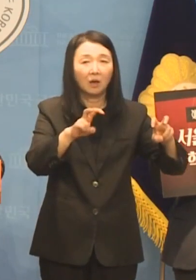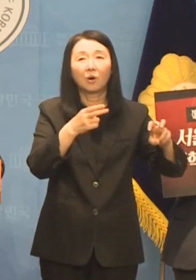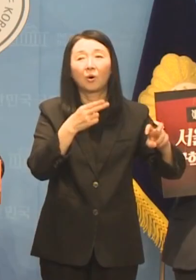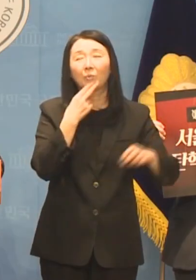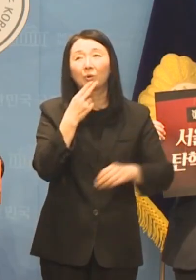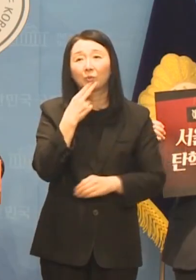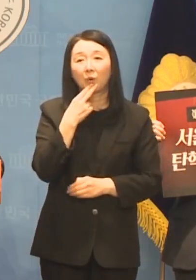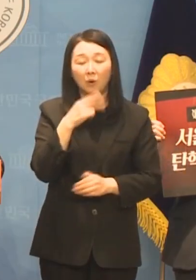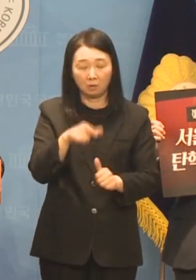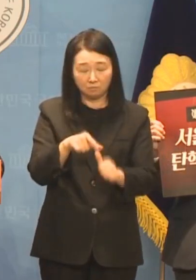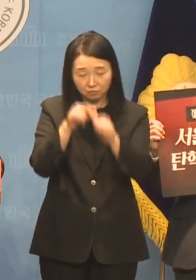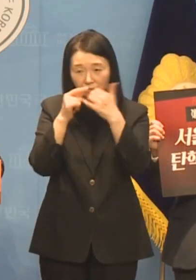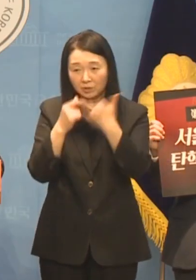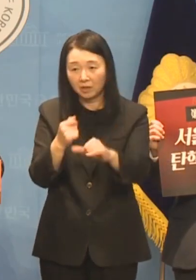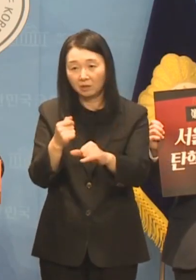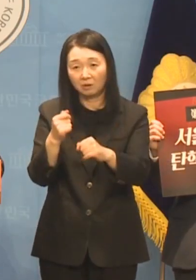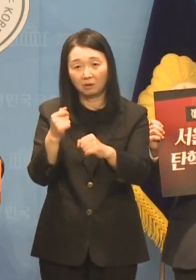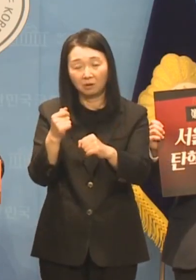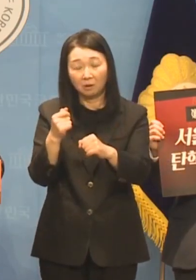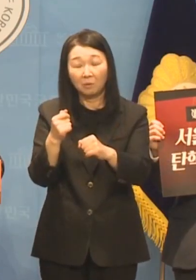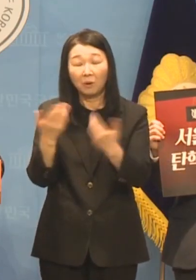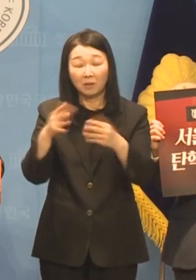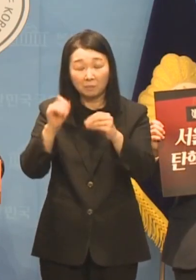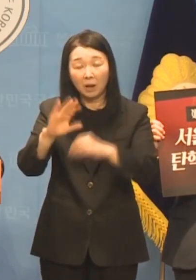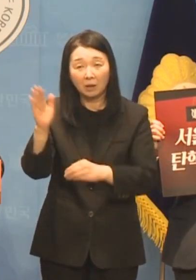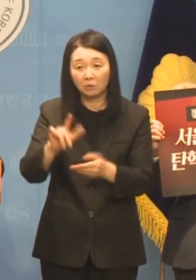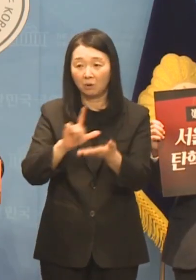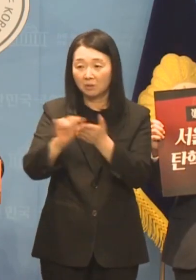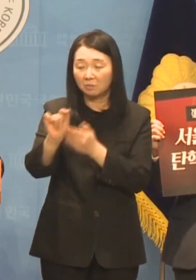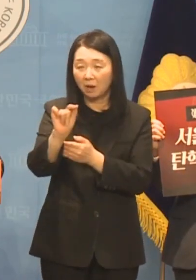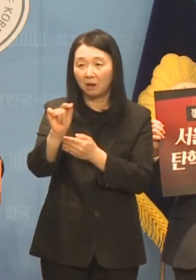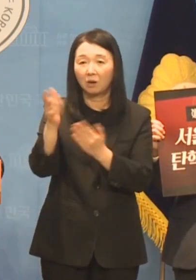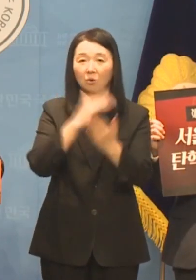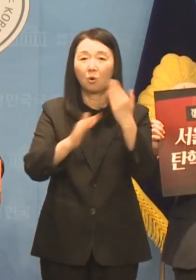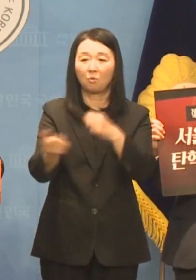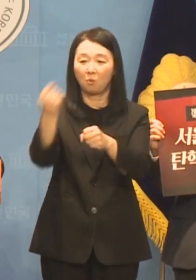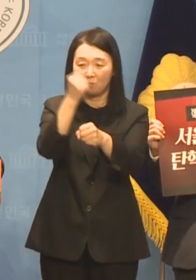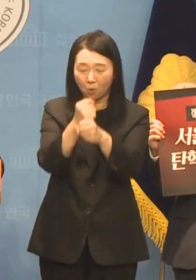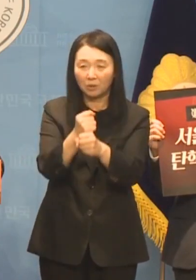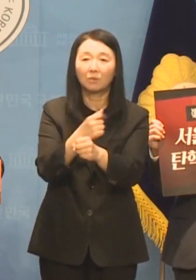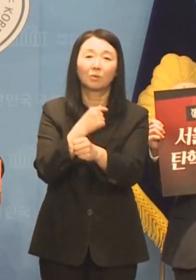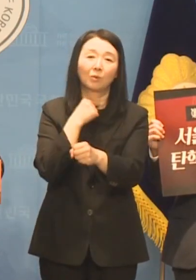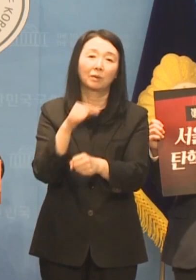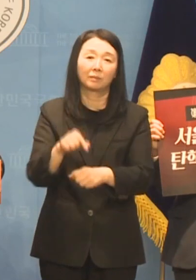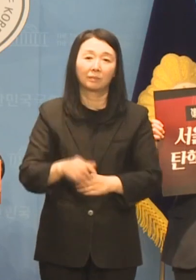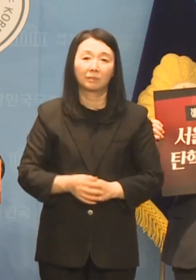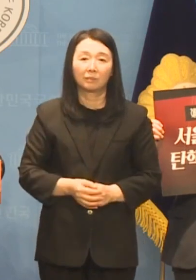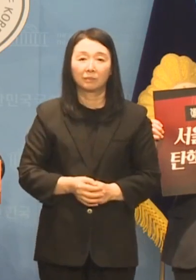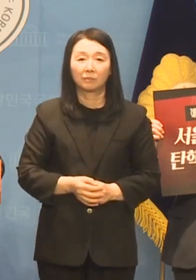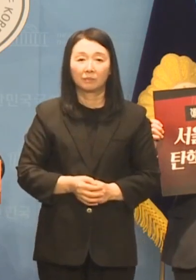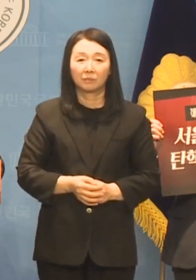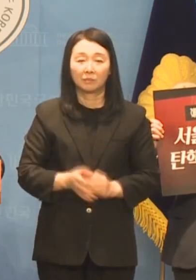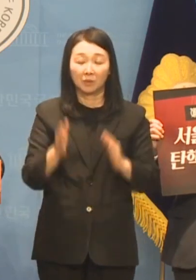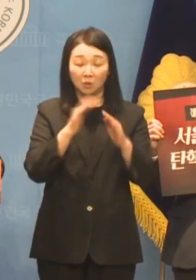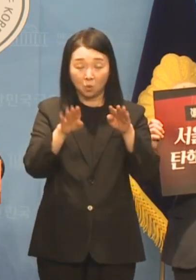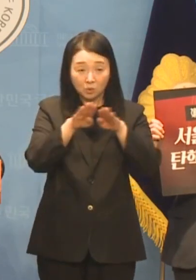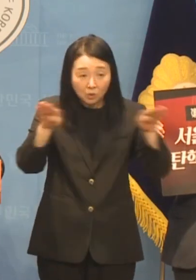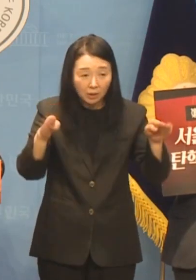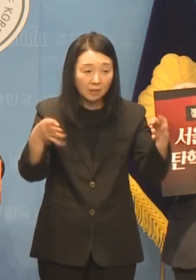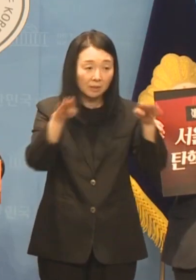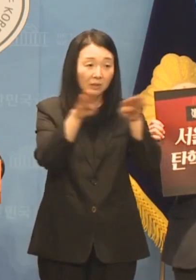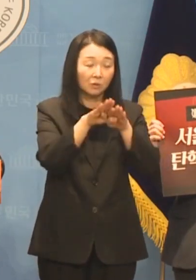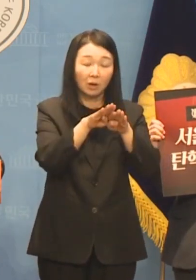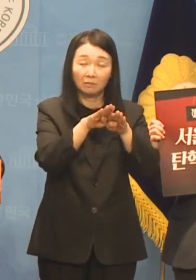고위 자녀들은 면직은커녕 지방 공무원 복귀라는 시도를 하였습니다. 공정해야 할